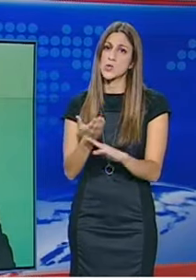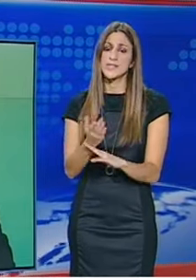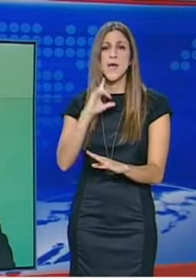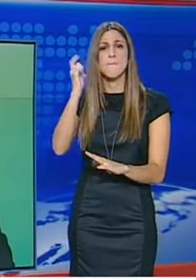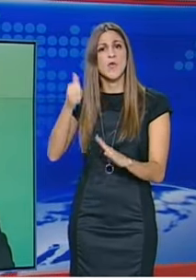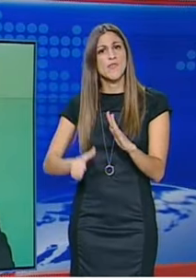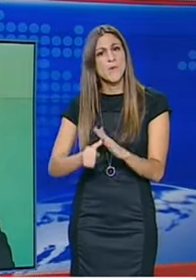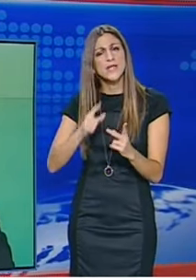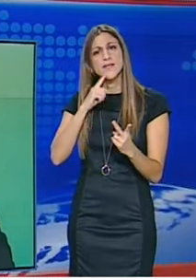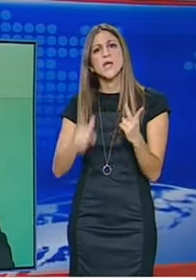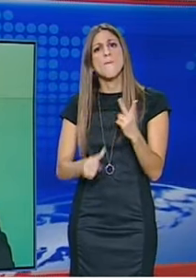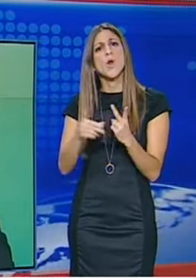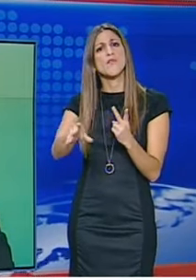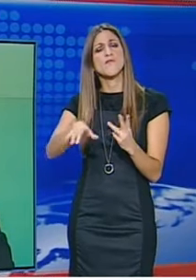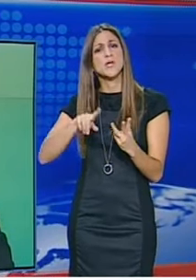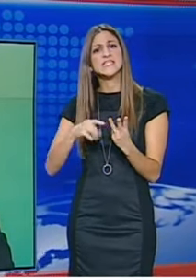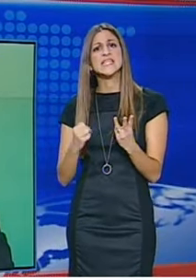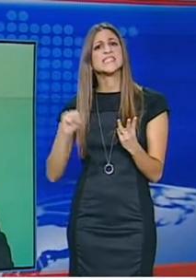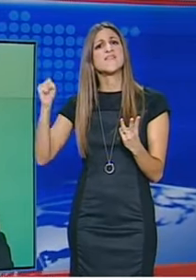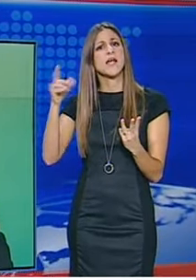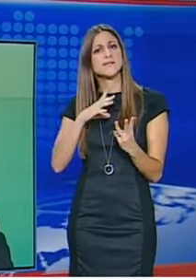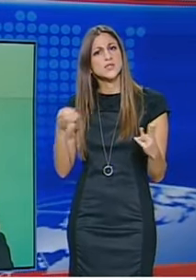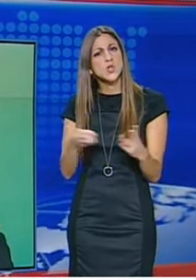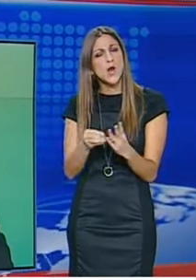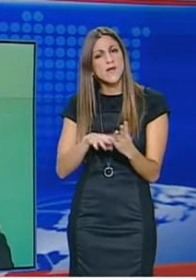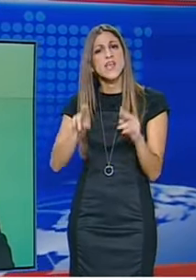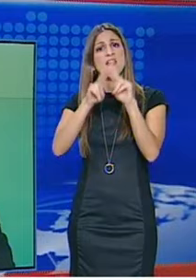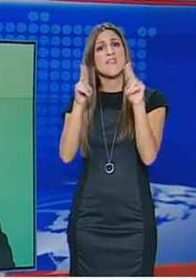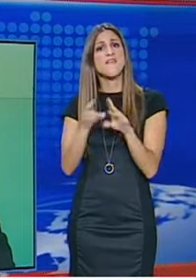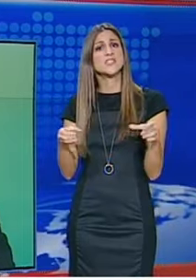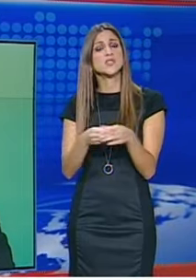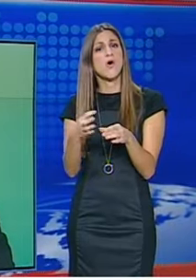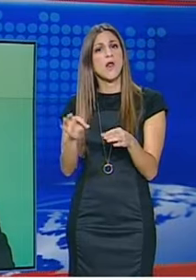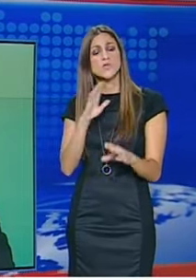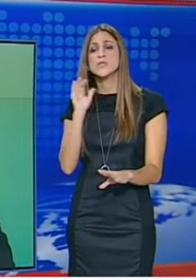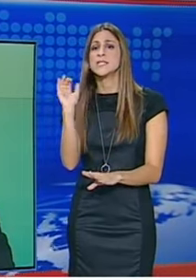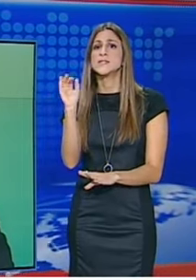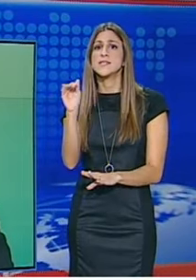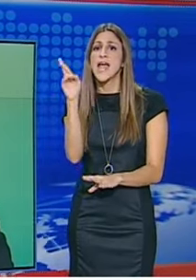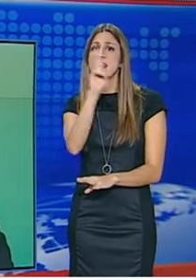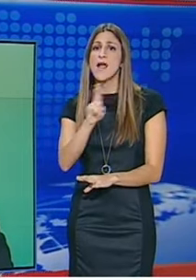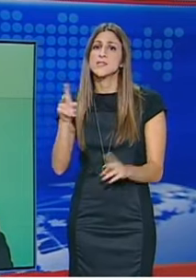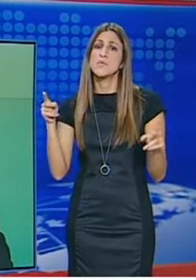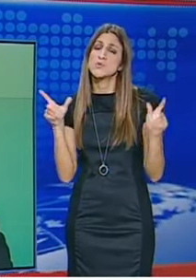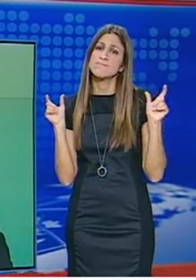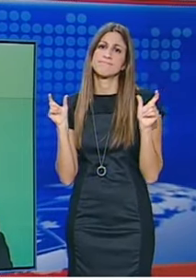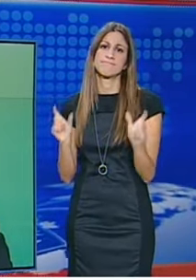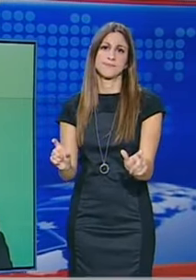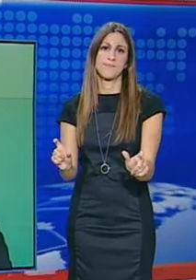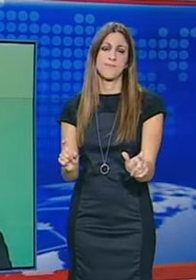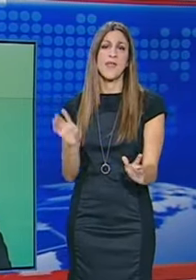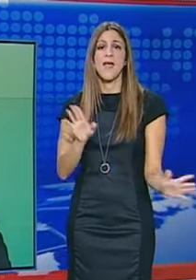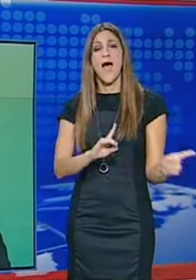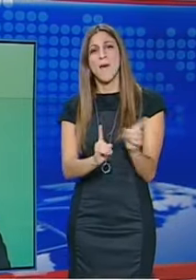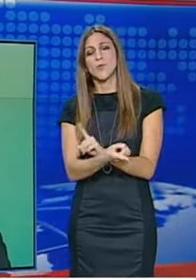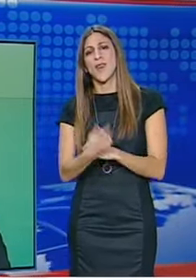δημοκρατίας της βουλής σε συνδικαλιστικές οργανώσεις και σε διεθνείς οργανώσεις για να αντιμετωπιστεί το φαινόμενο ρατσισμού στη χώρα μας πρωτοβουλία για